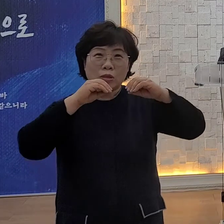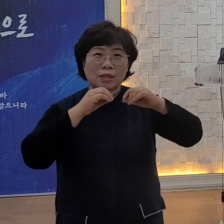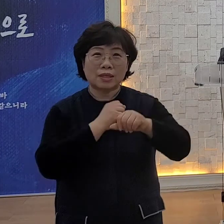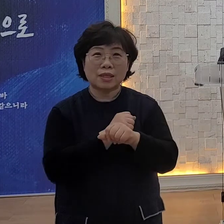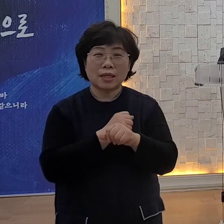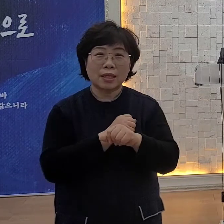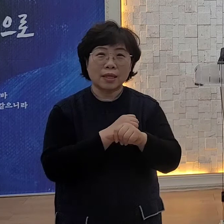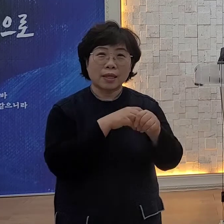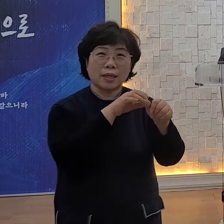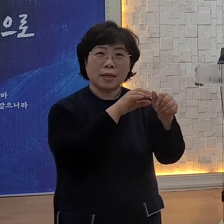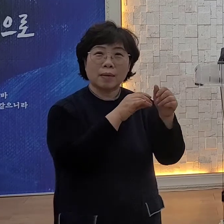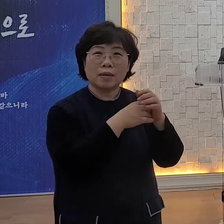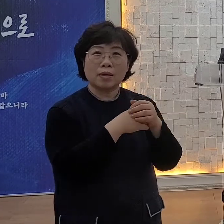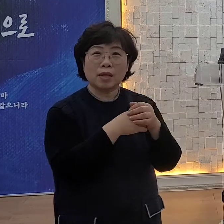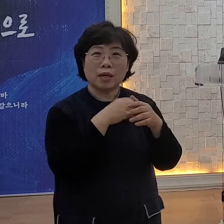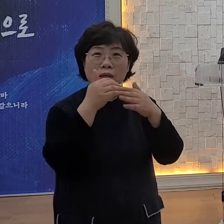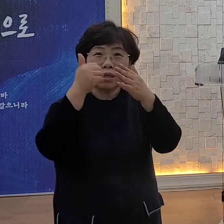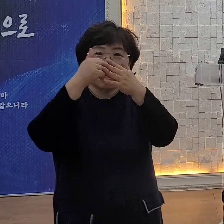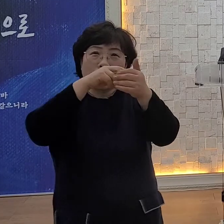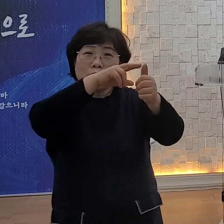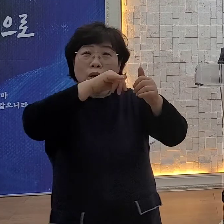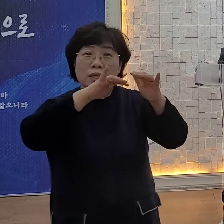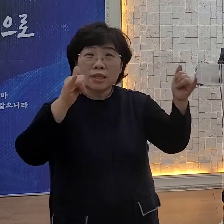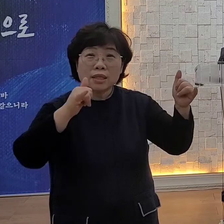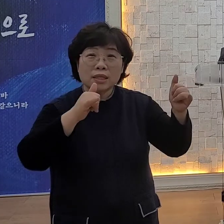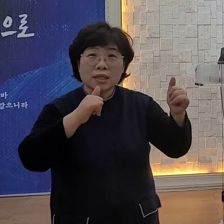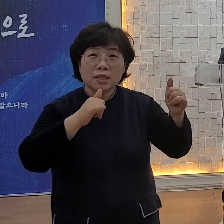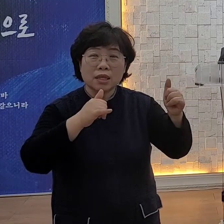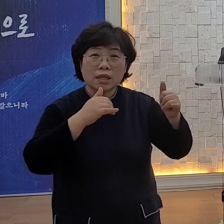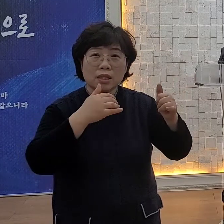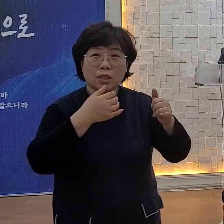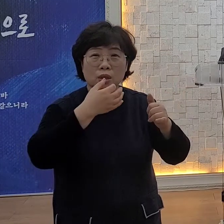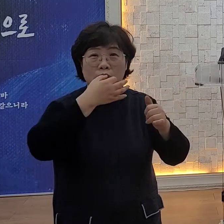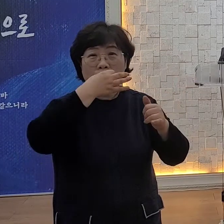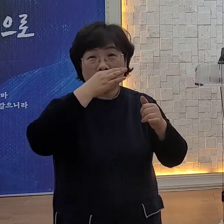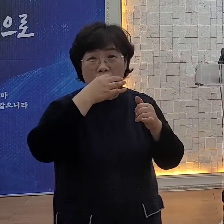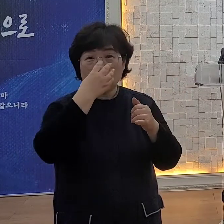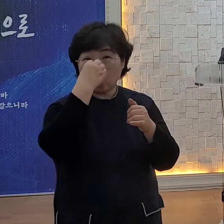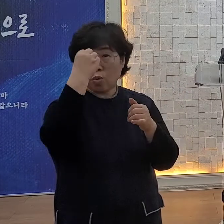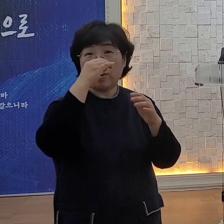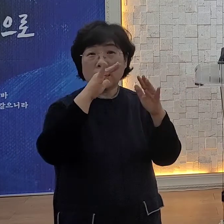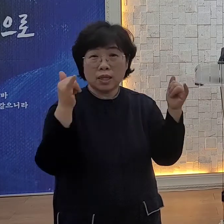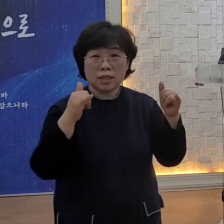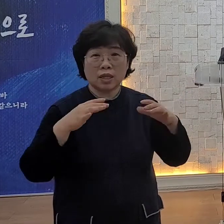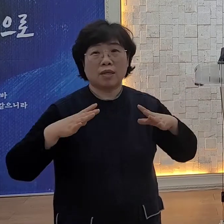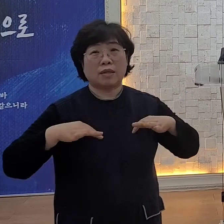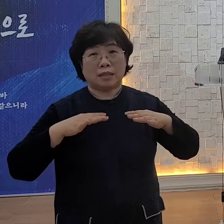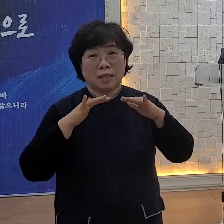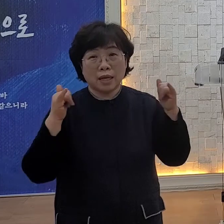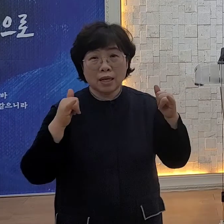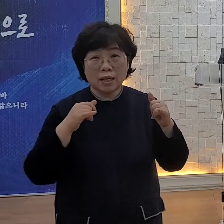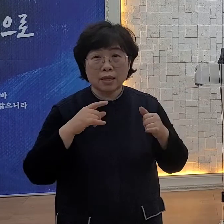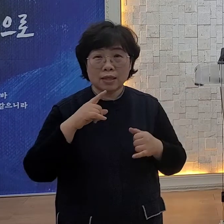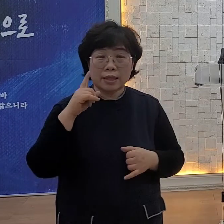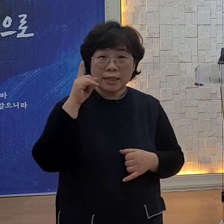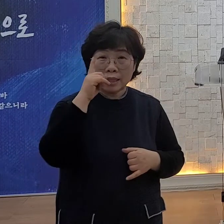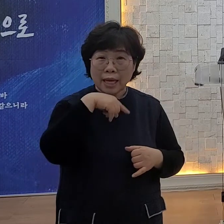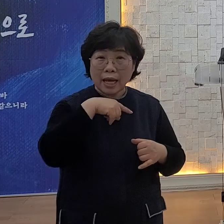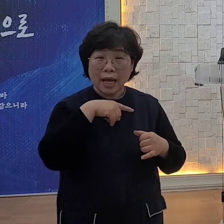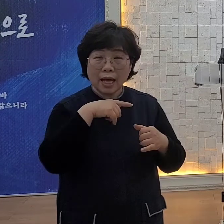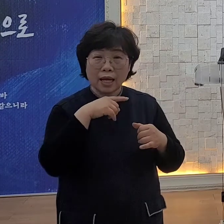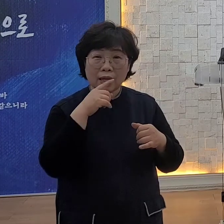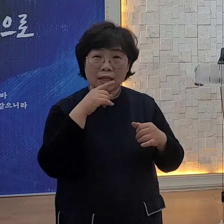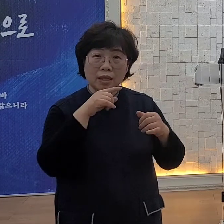자요, 비방하는 자요, 하나님께서 미워하시는 자요, 능욕하는 자요, 교만한 자요, 자랑하는